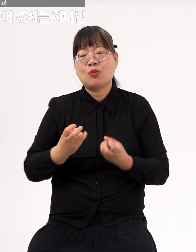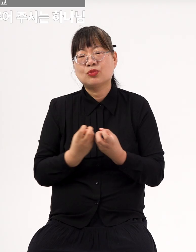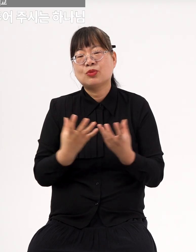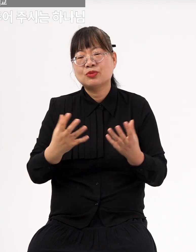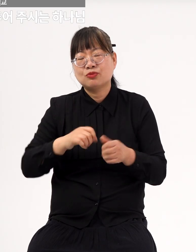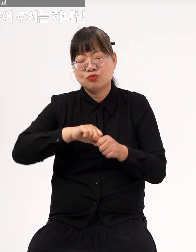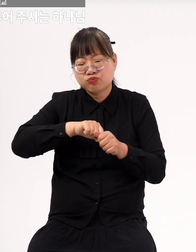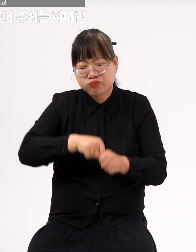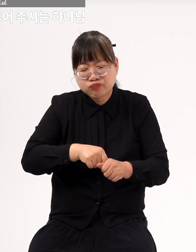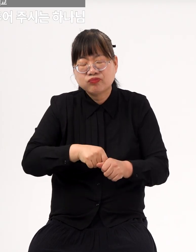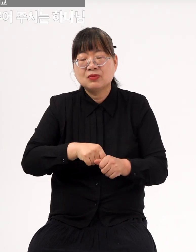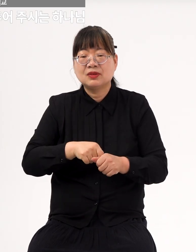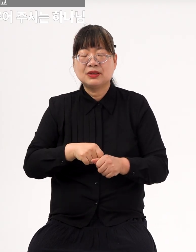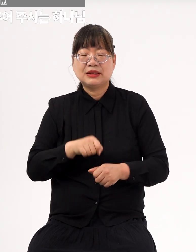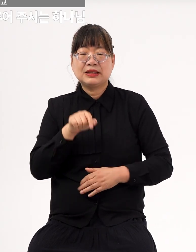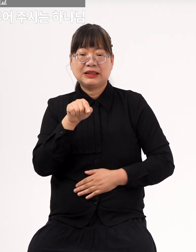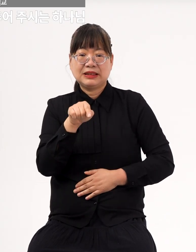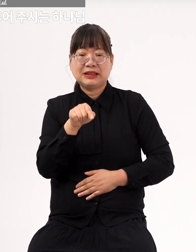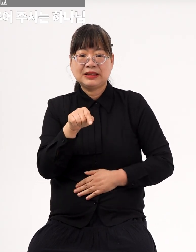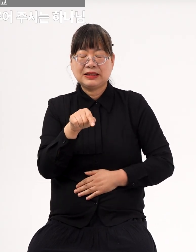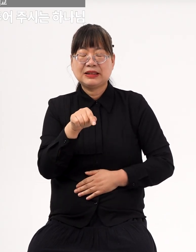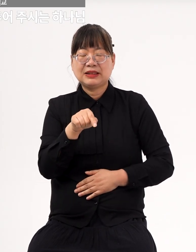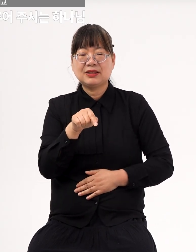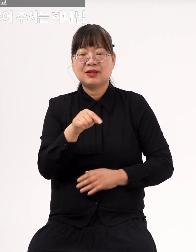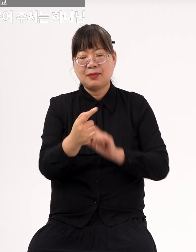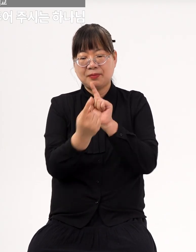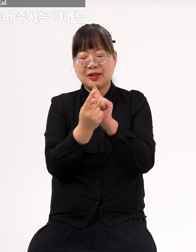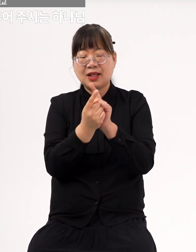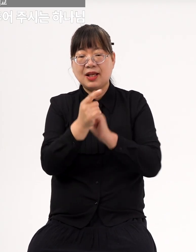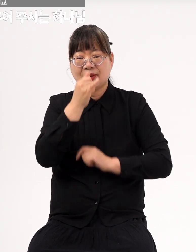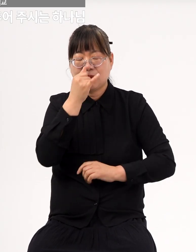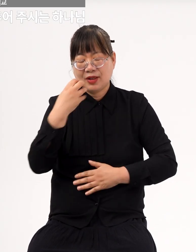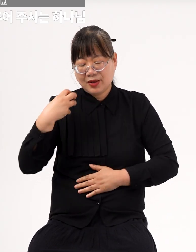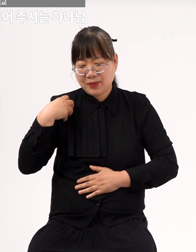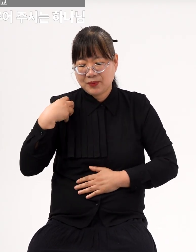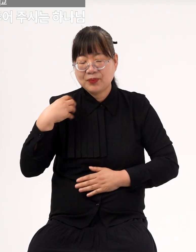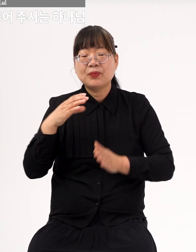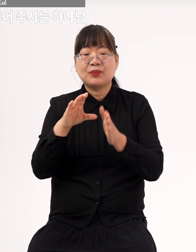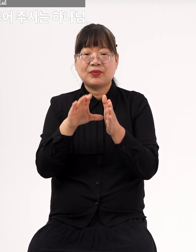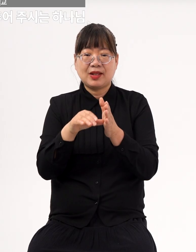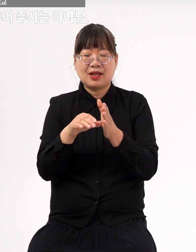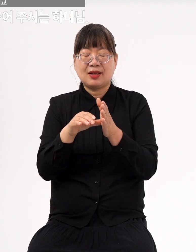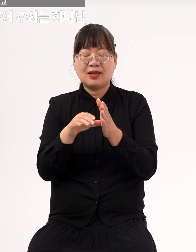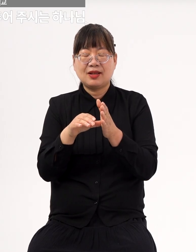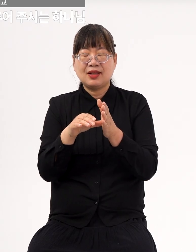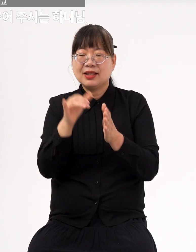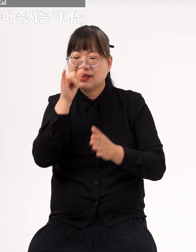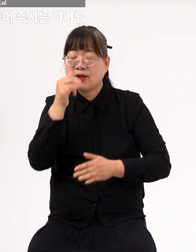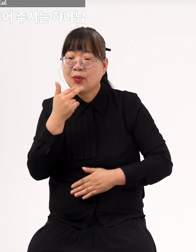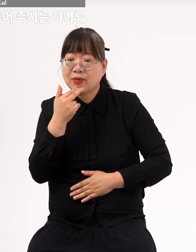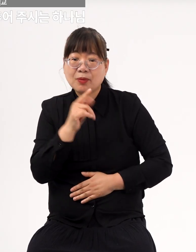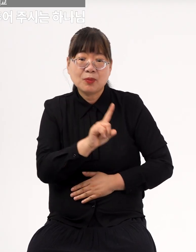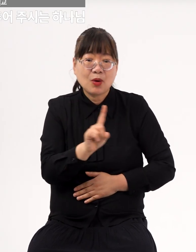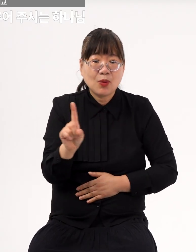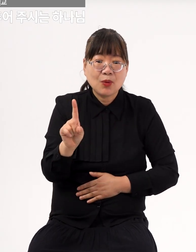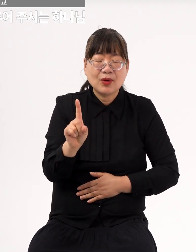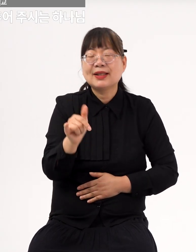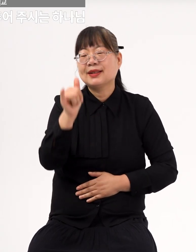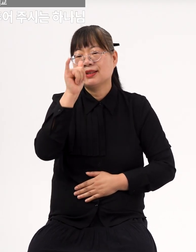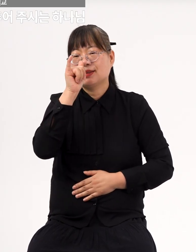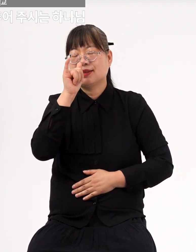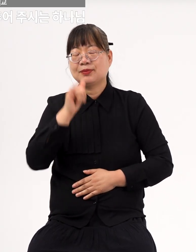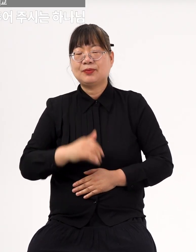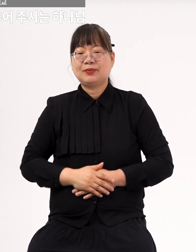부득이하게 떠밀려서 그거를 맞서야 되고 감당해야 될 일들이 생길까요? 안 생길까요?